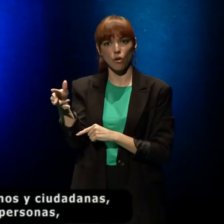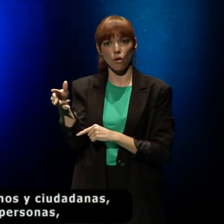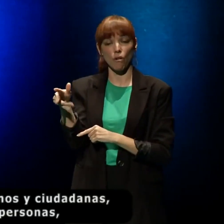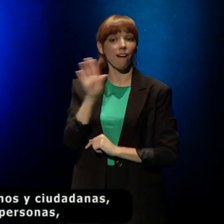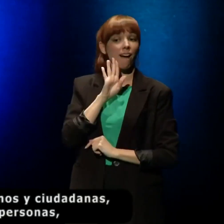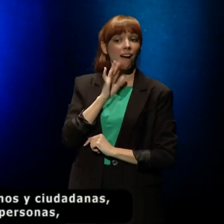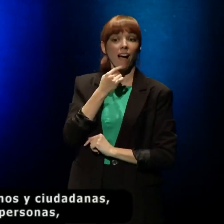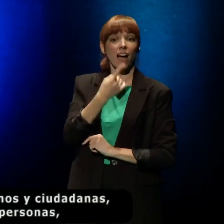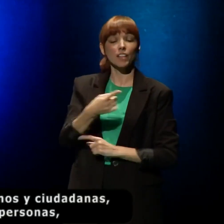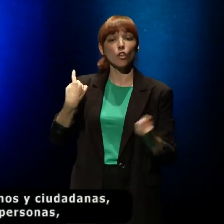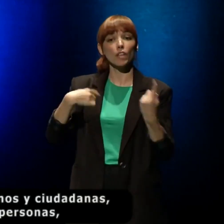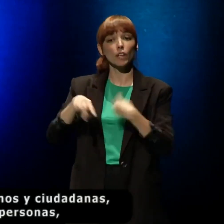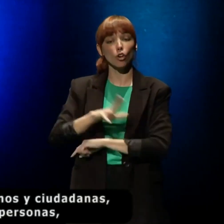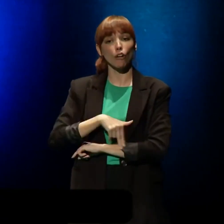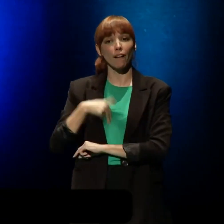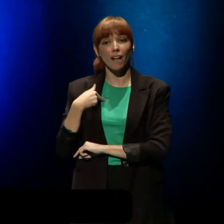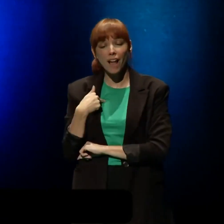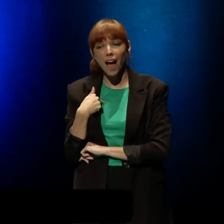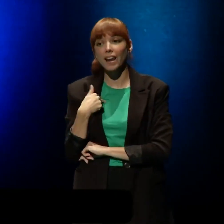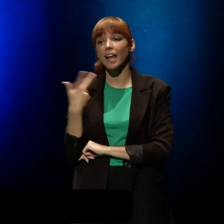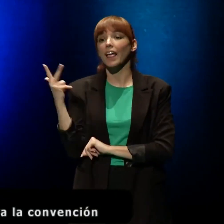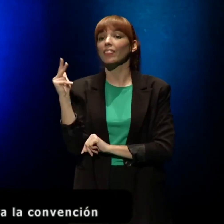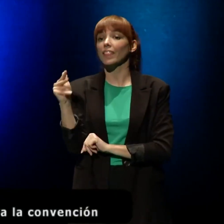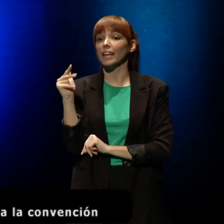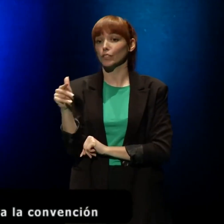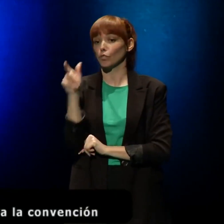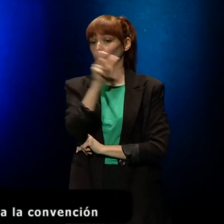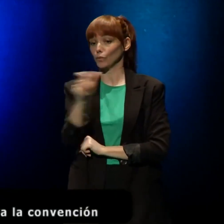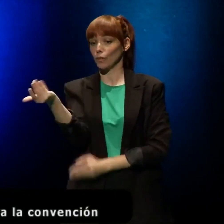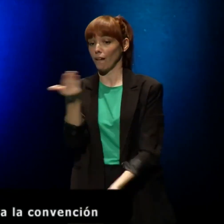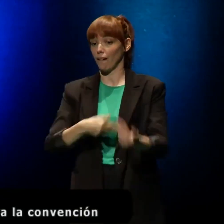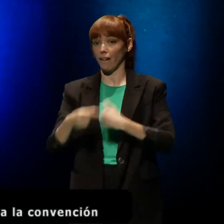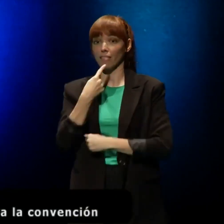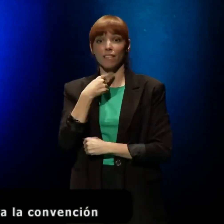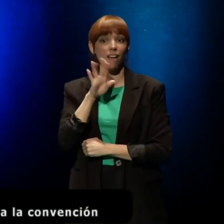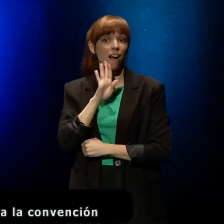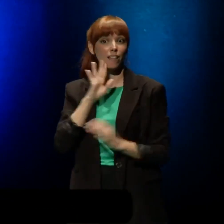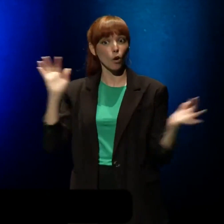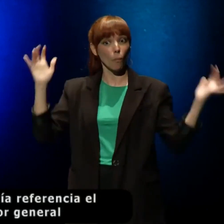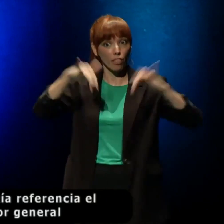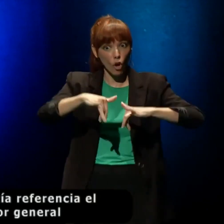hacía referencia el director general de Derechos de Personas con Discapacidad,